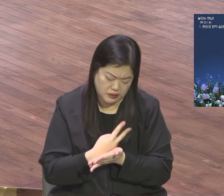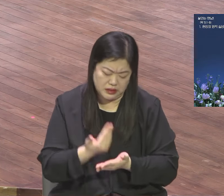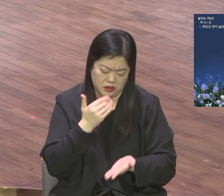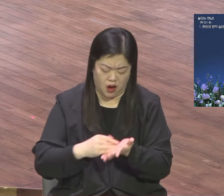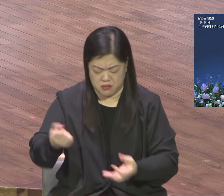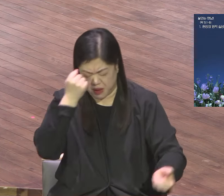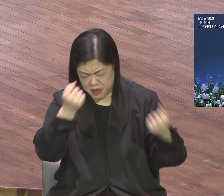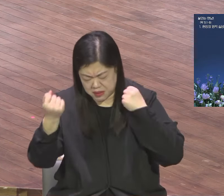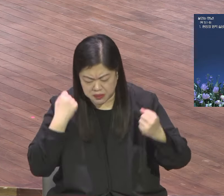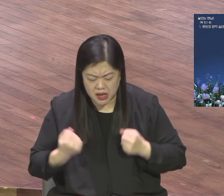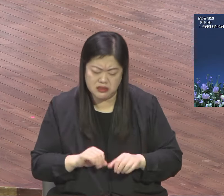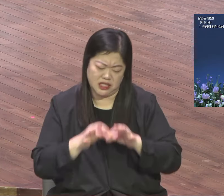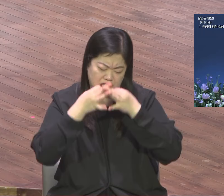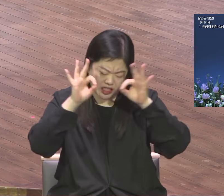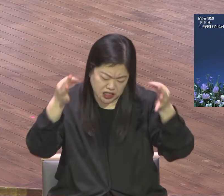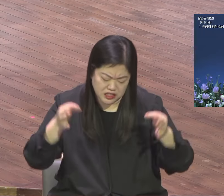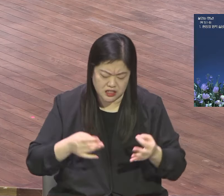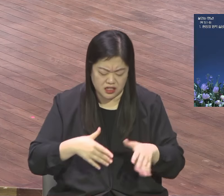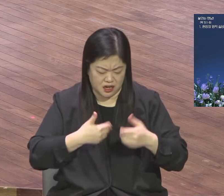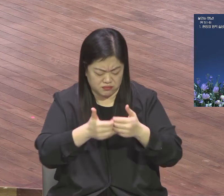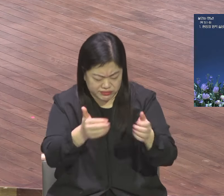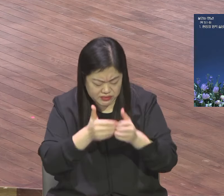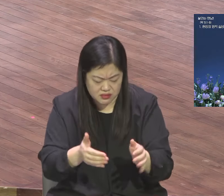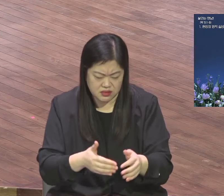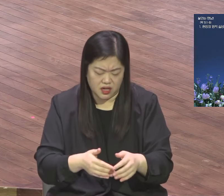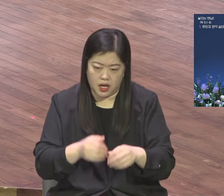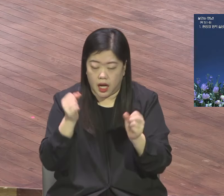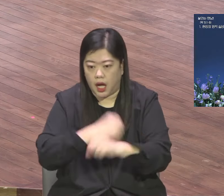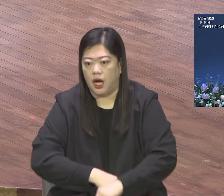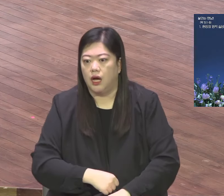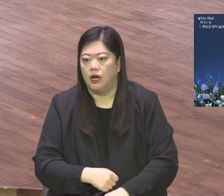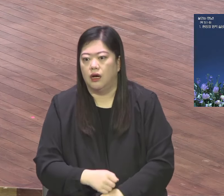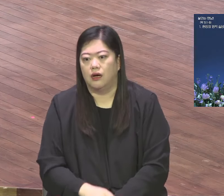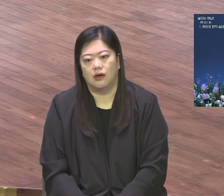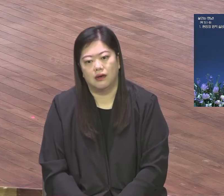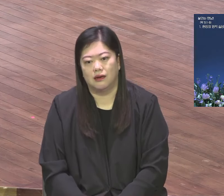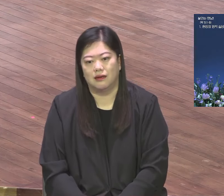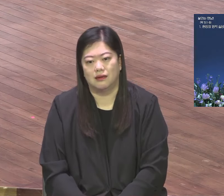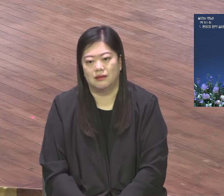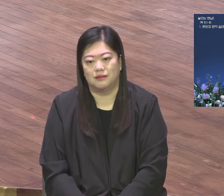본문에서 나온 이 귀신은 복수입니다. 귀신은 언제나 복수입니다.